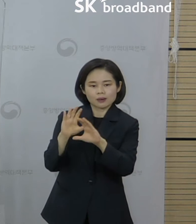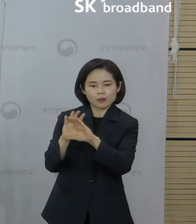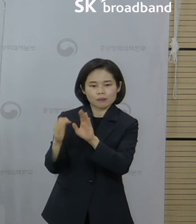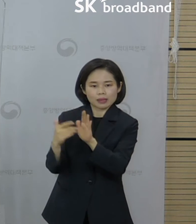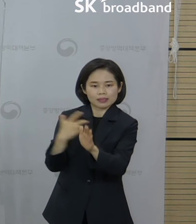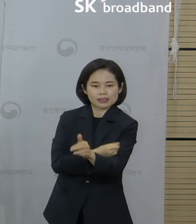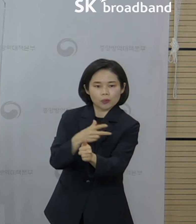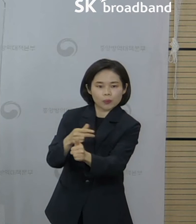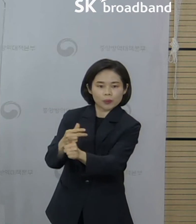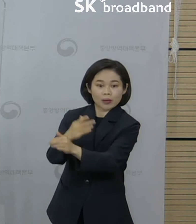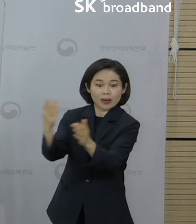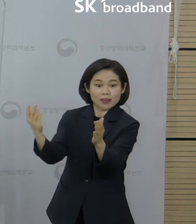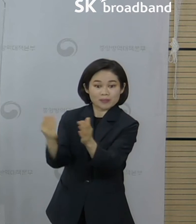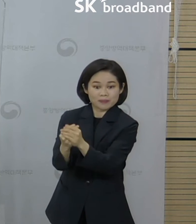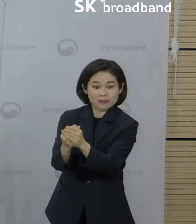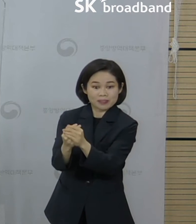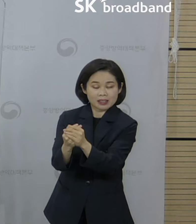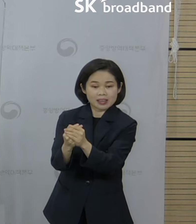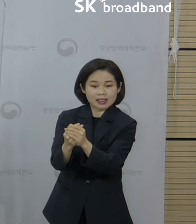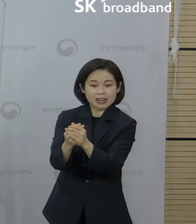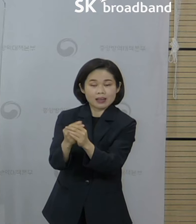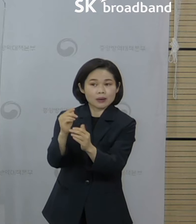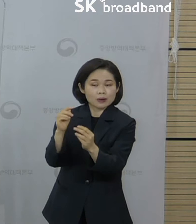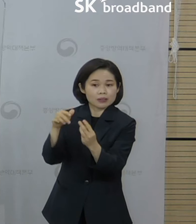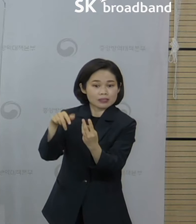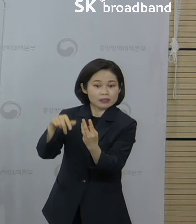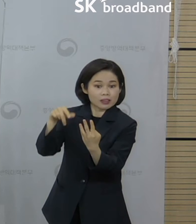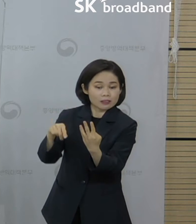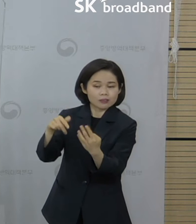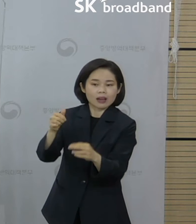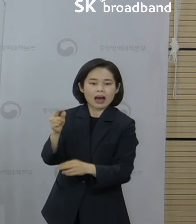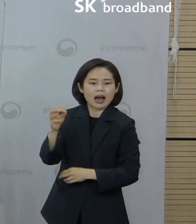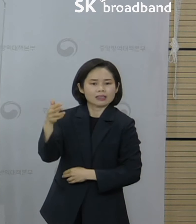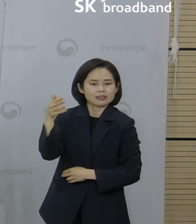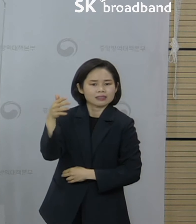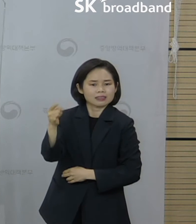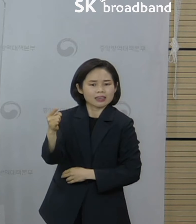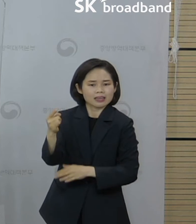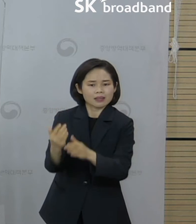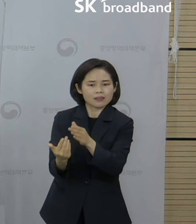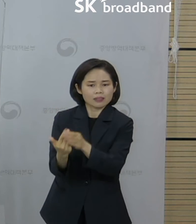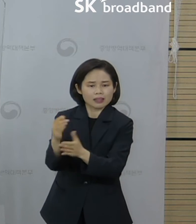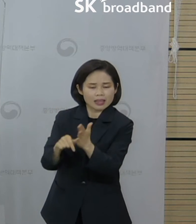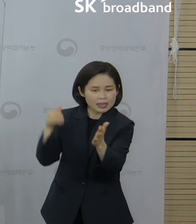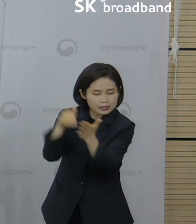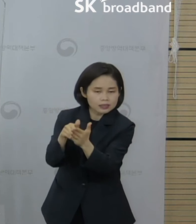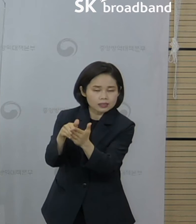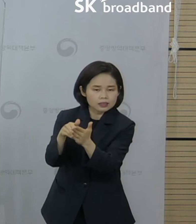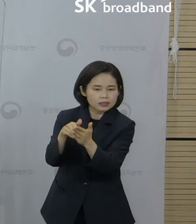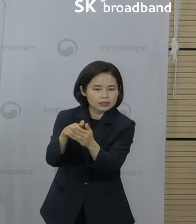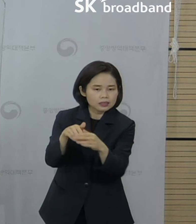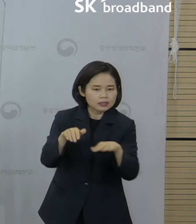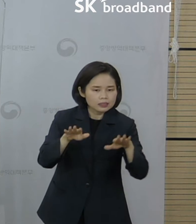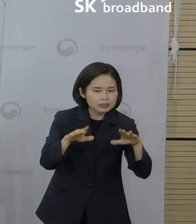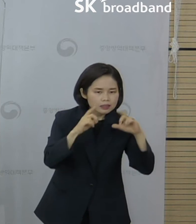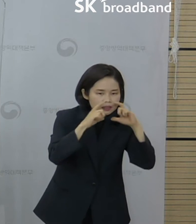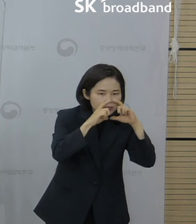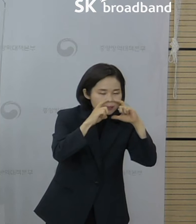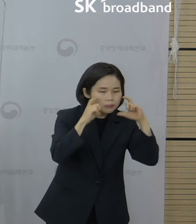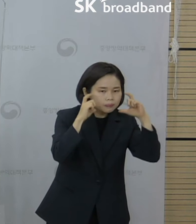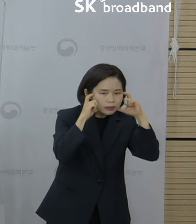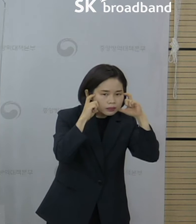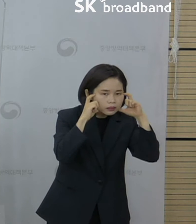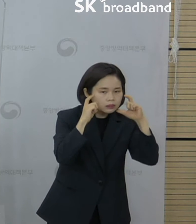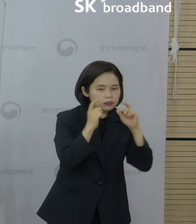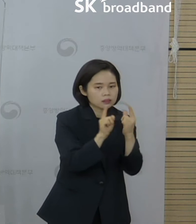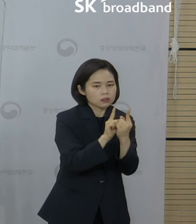되고 항체 형성이 충분히 될 때까지는 현재의 마스크 착용과 거리 두기 준수는 그대로 또